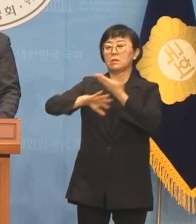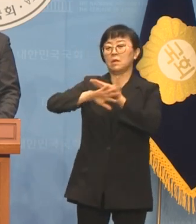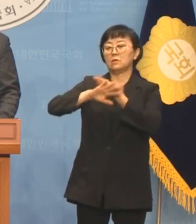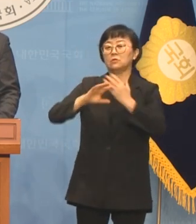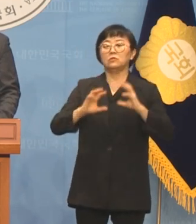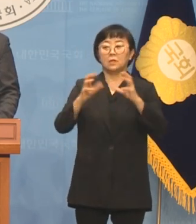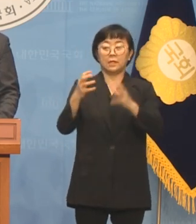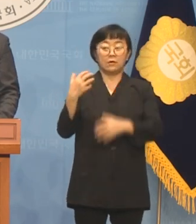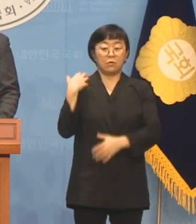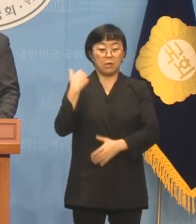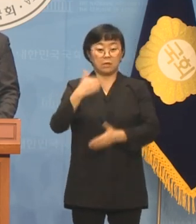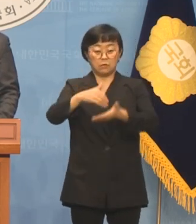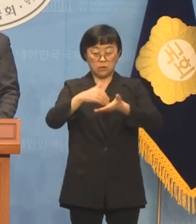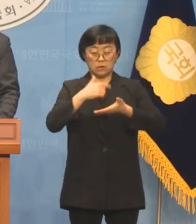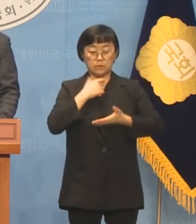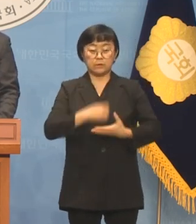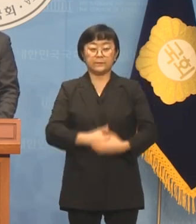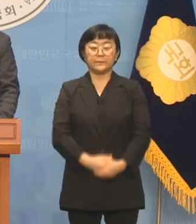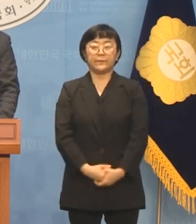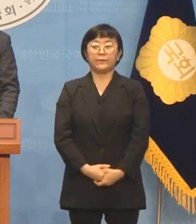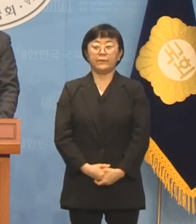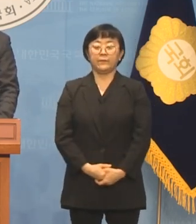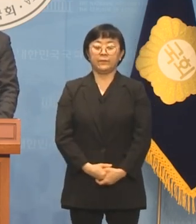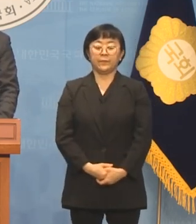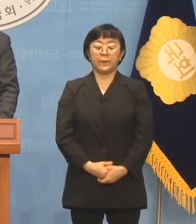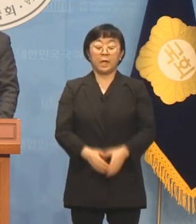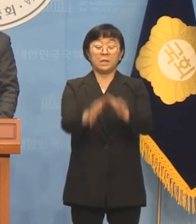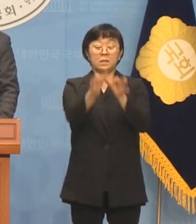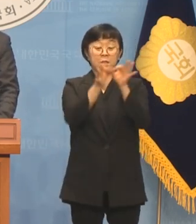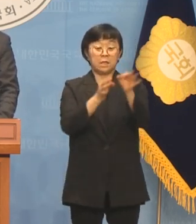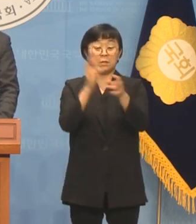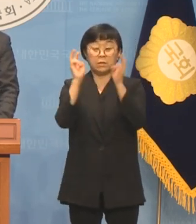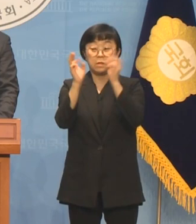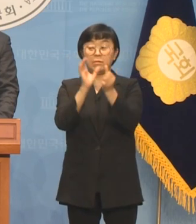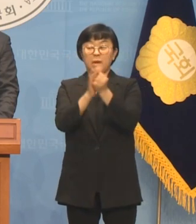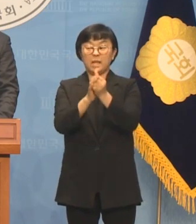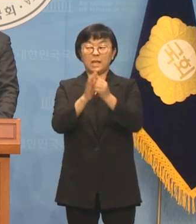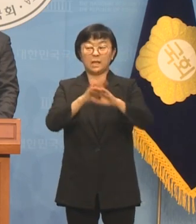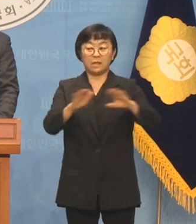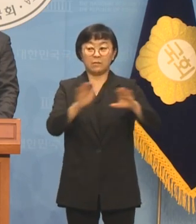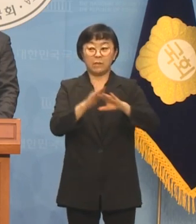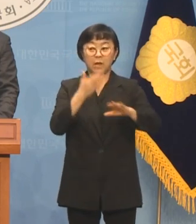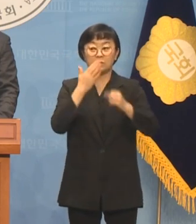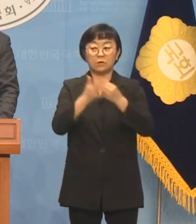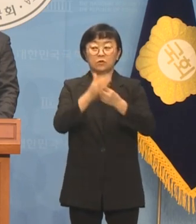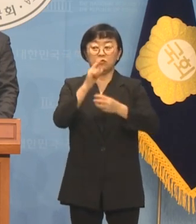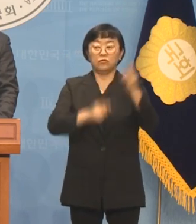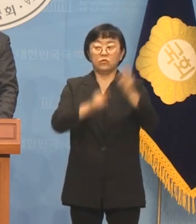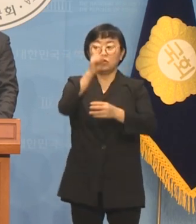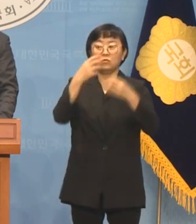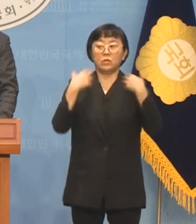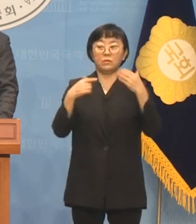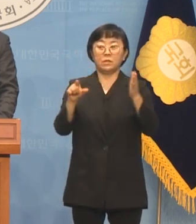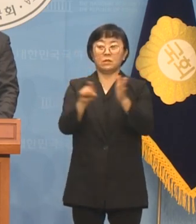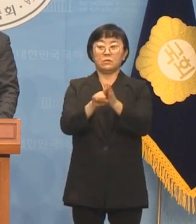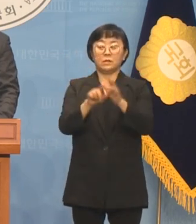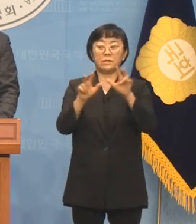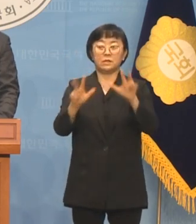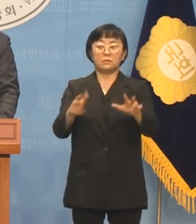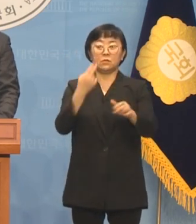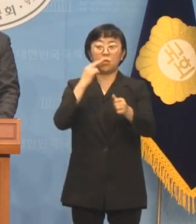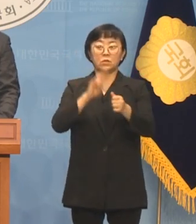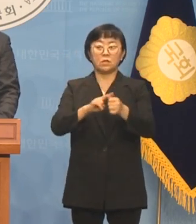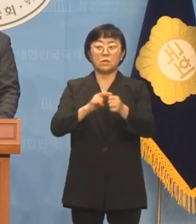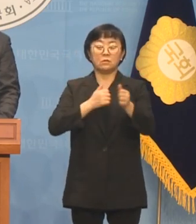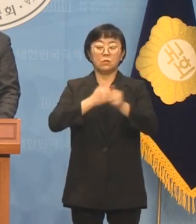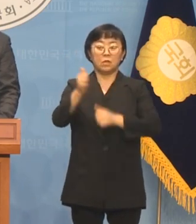국가의 역할을 요청하고 있습니다. 시장과 기업에 맡기면 해결된다는 윤석열 정부의 믿음으로는 지금의 도전을